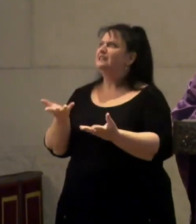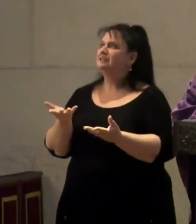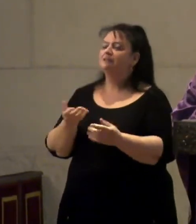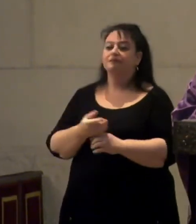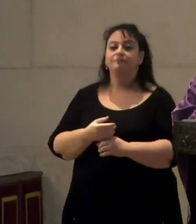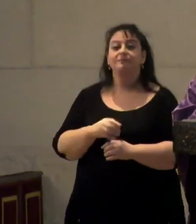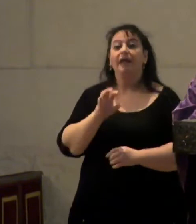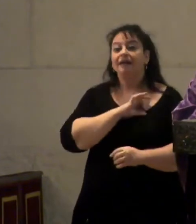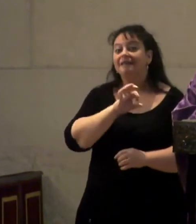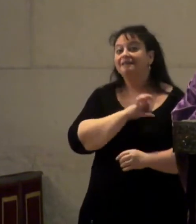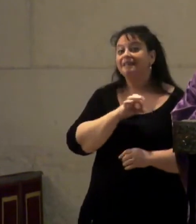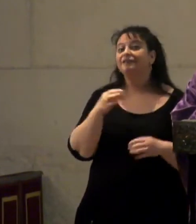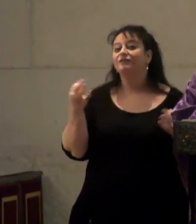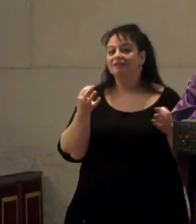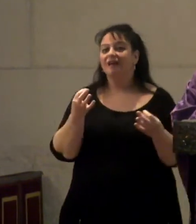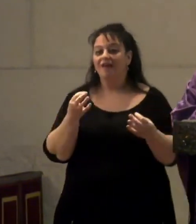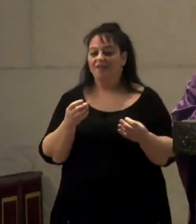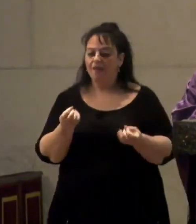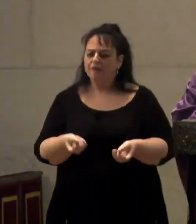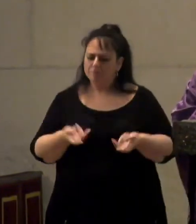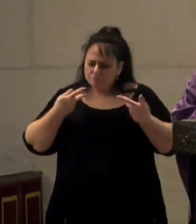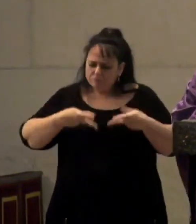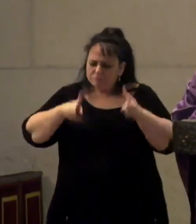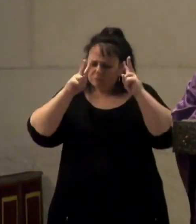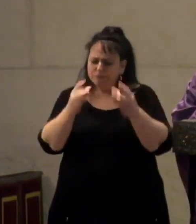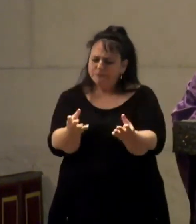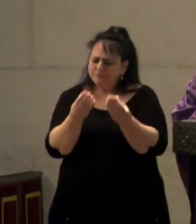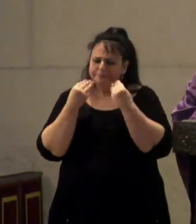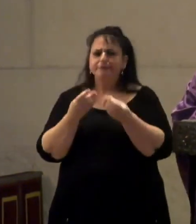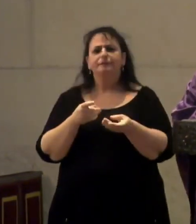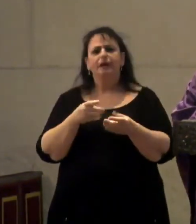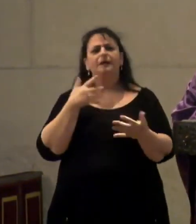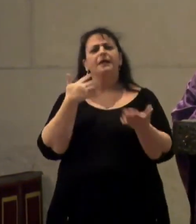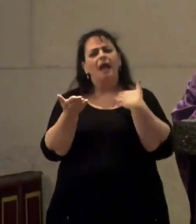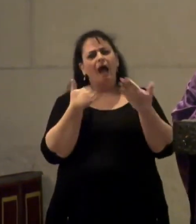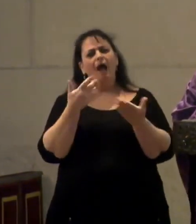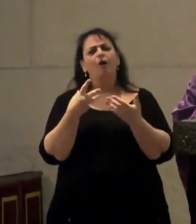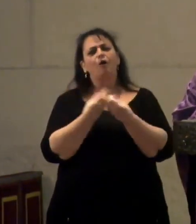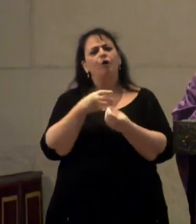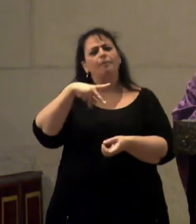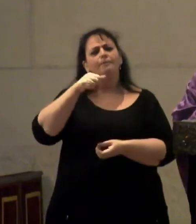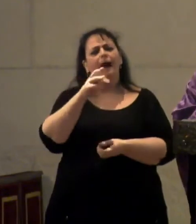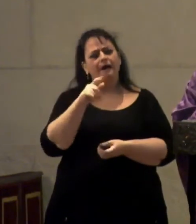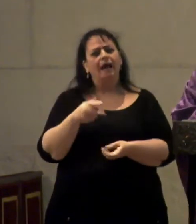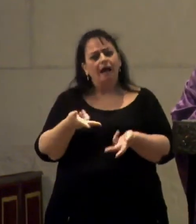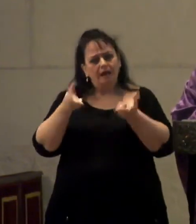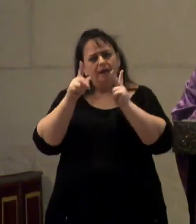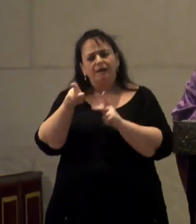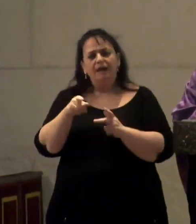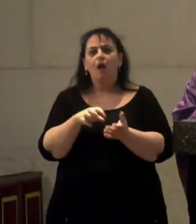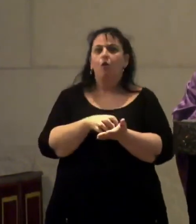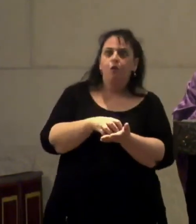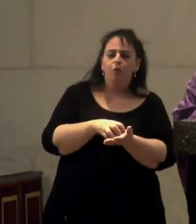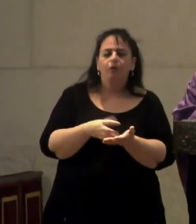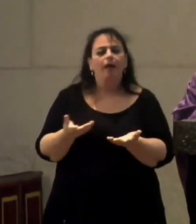Y el Señor deja que brote esto en este diálogo con Marta. Ha dejado que Marta dude,